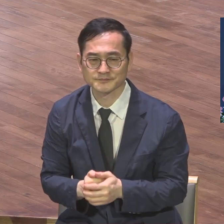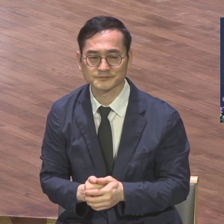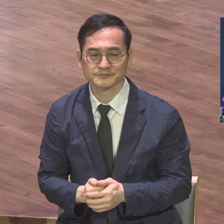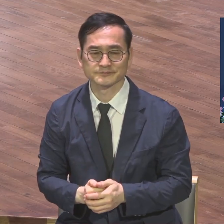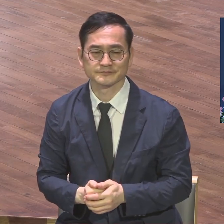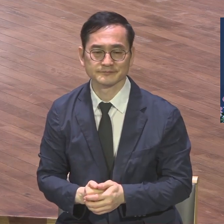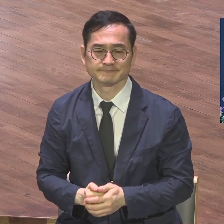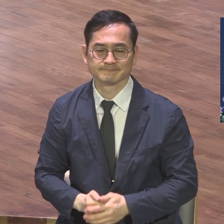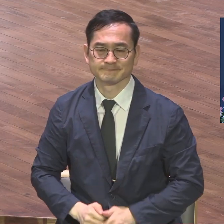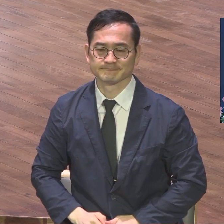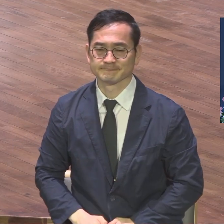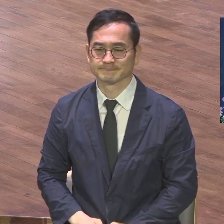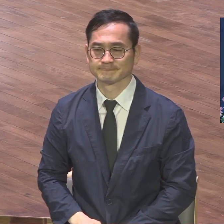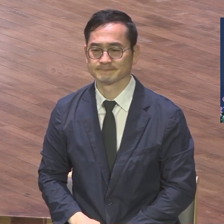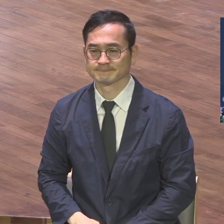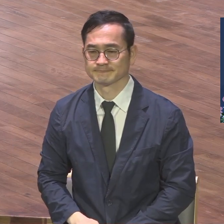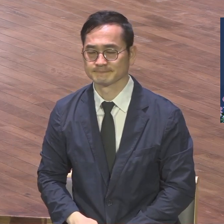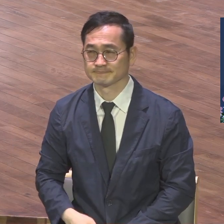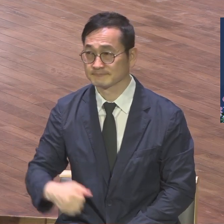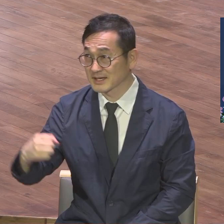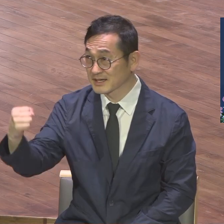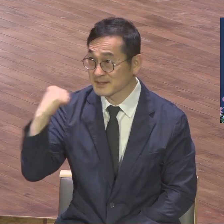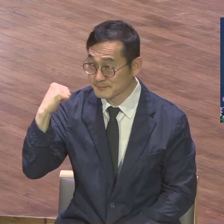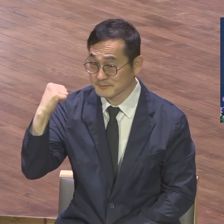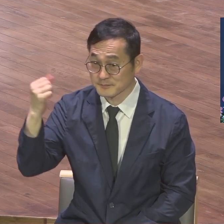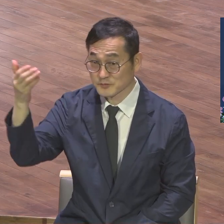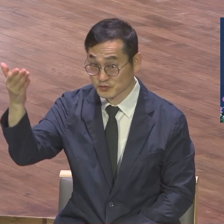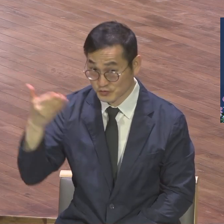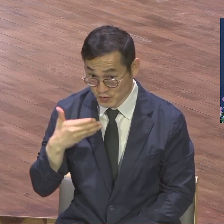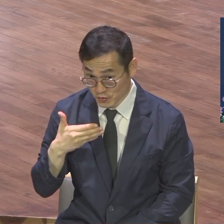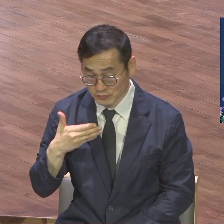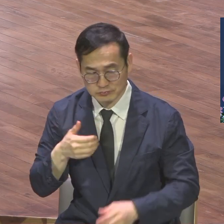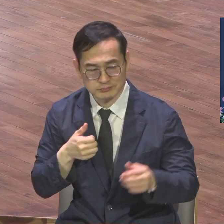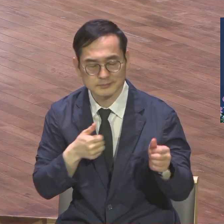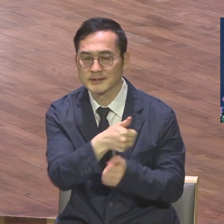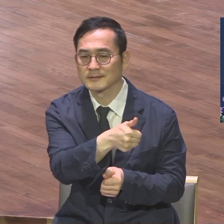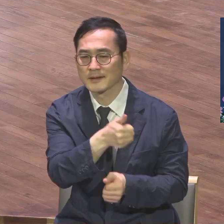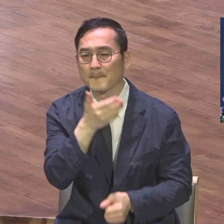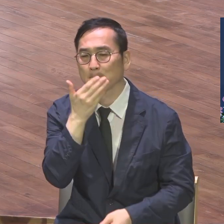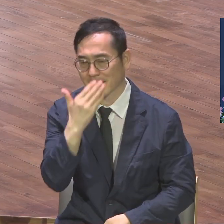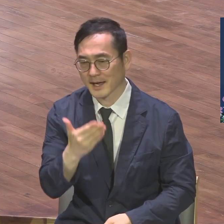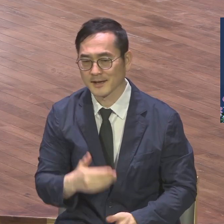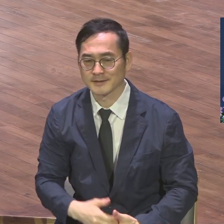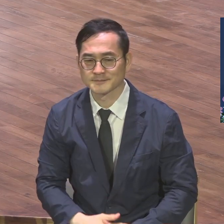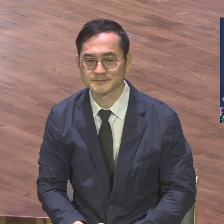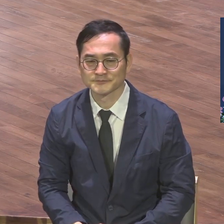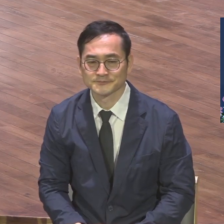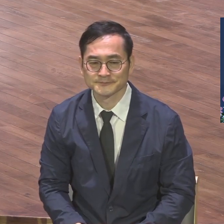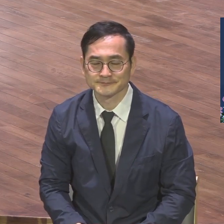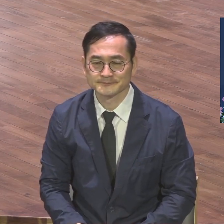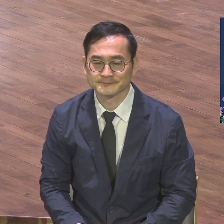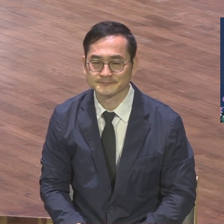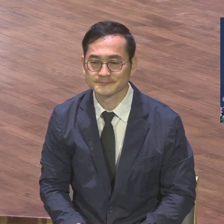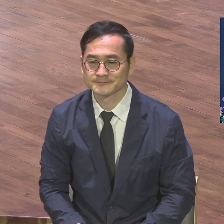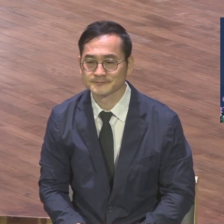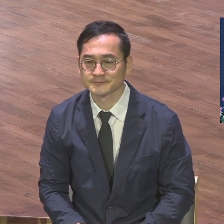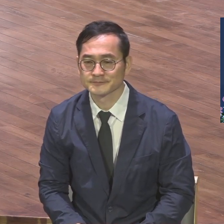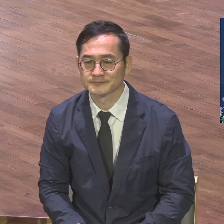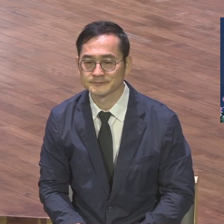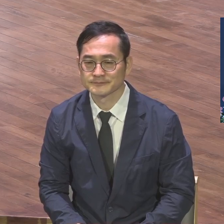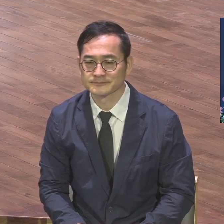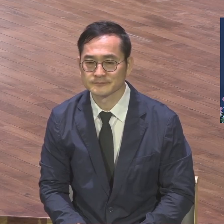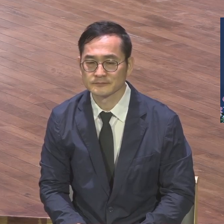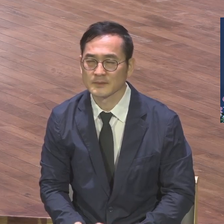주옵소서. 하나님이 주신 힘으로만이 세상을 이길 수 있다라는 고백이지요. 여러분들이 이런